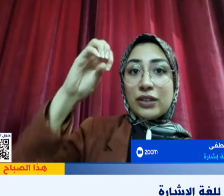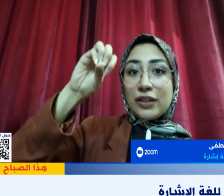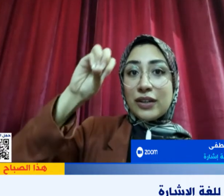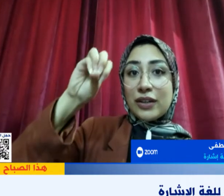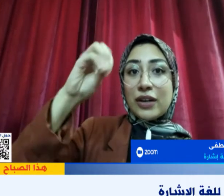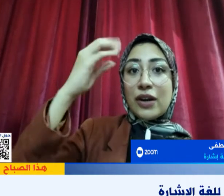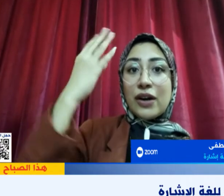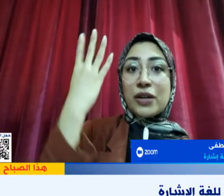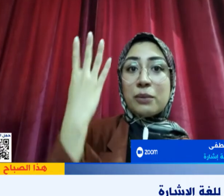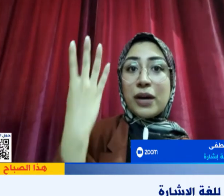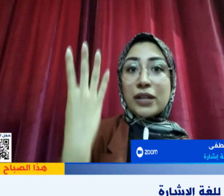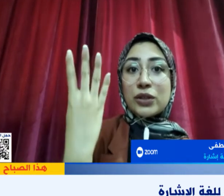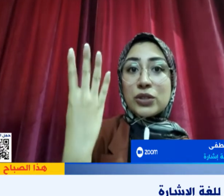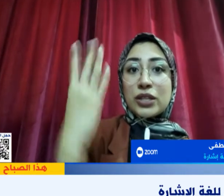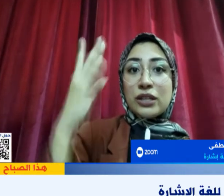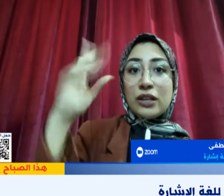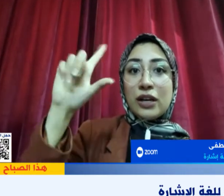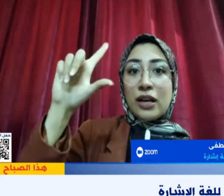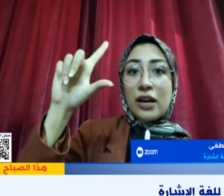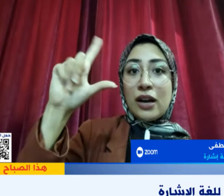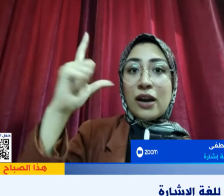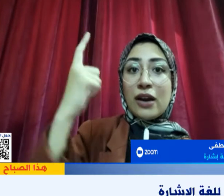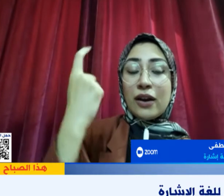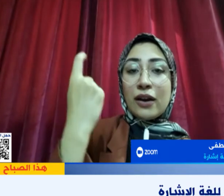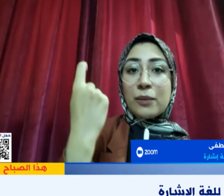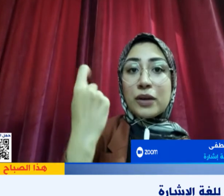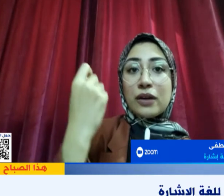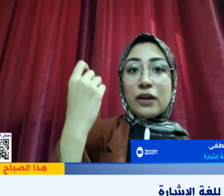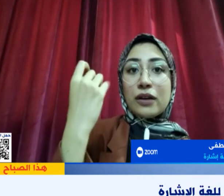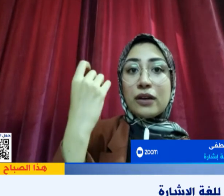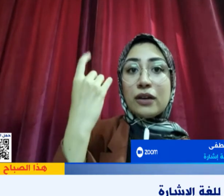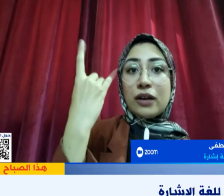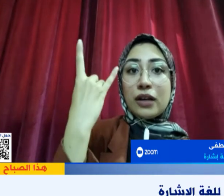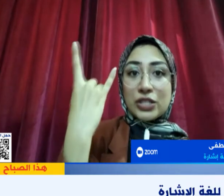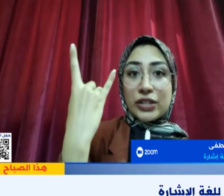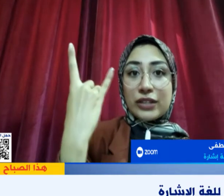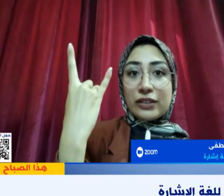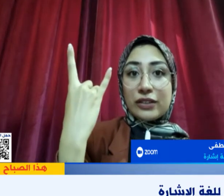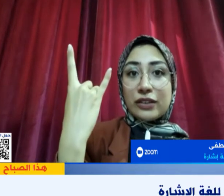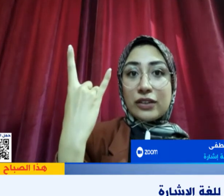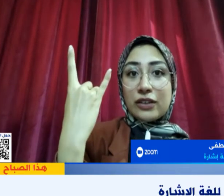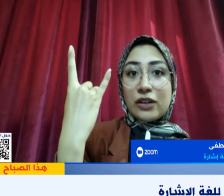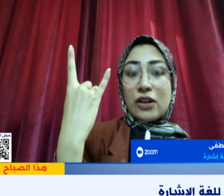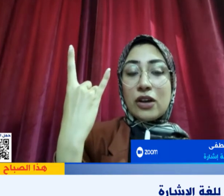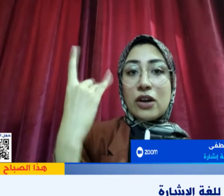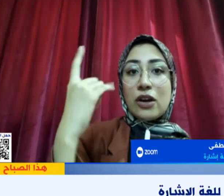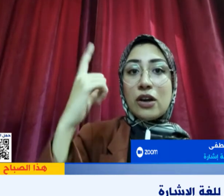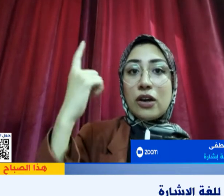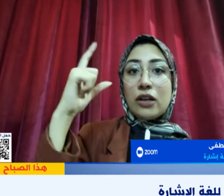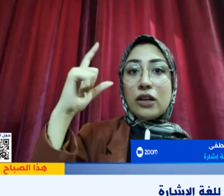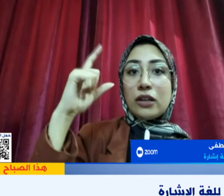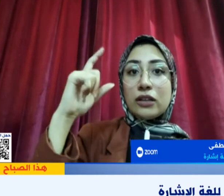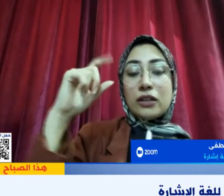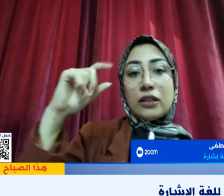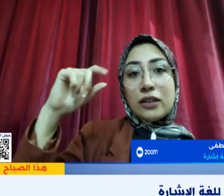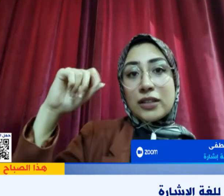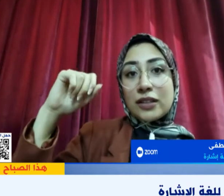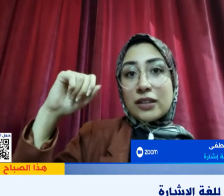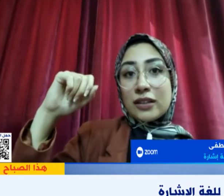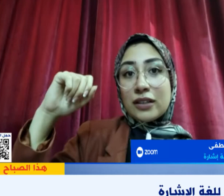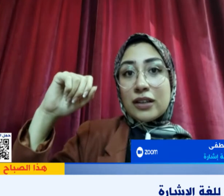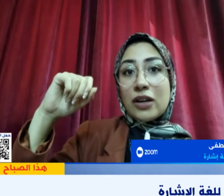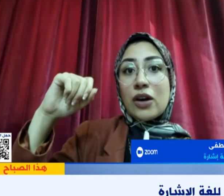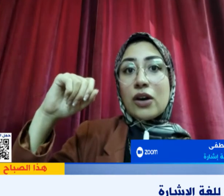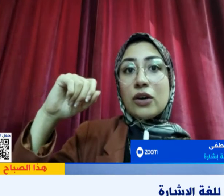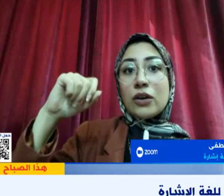13 14 هذا هو 10. نعم، 10 ونزود 10 كده معاها. لا، ما اقصدش يعني في الارقام المركبه.